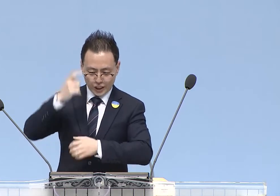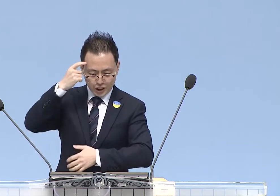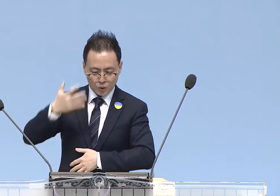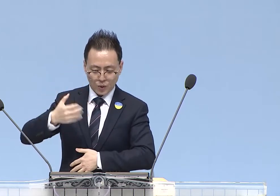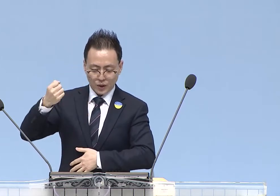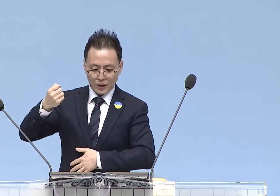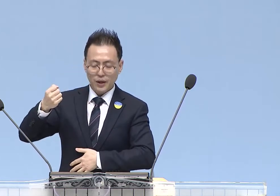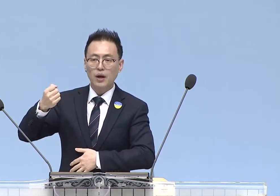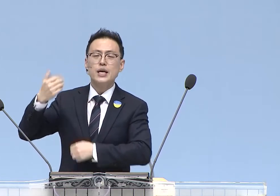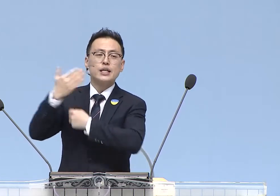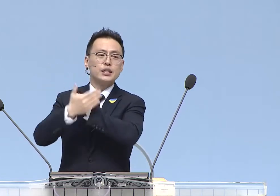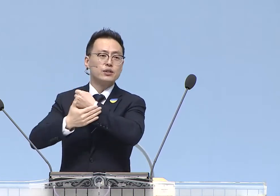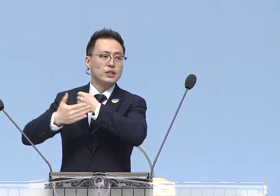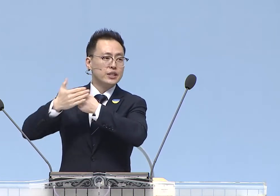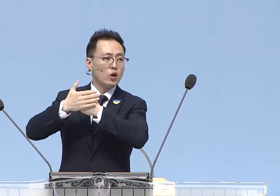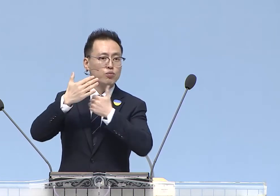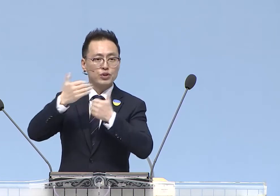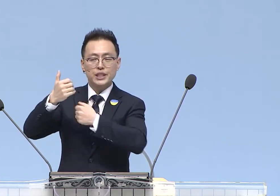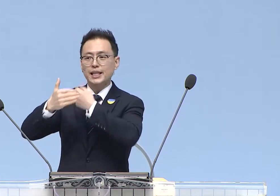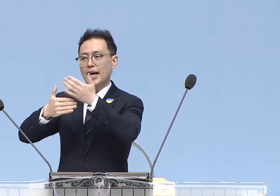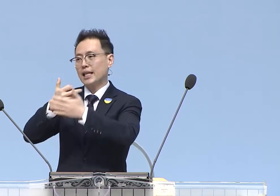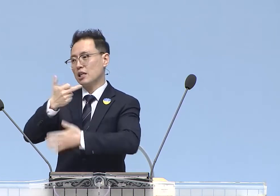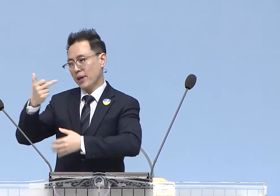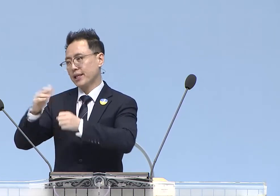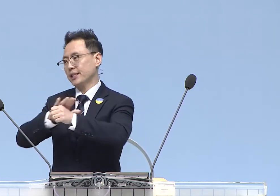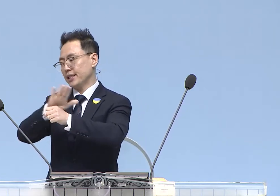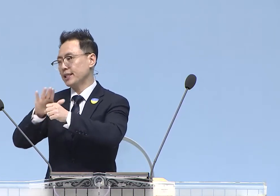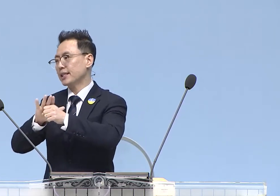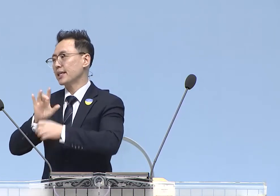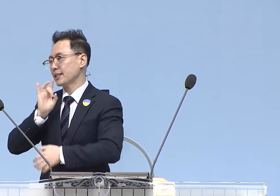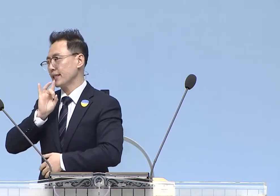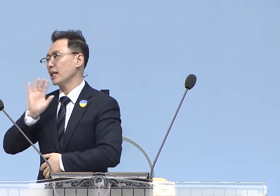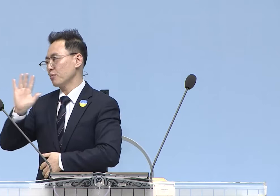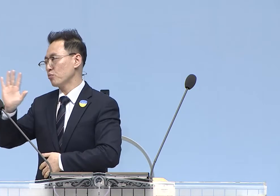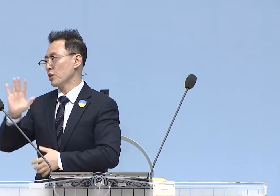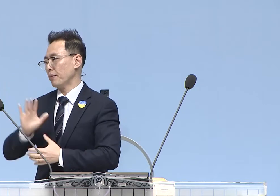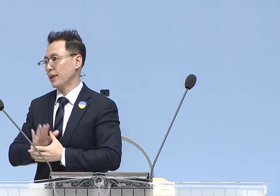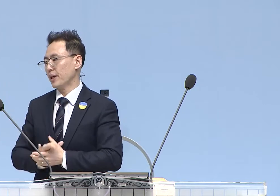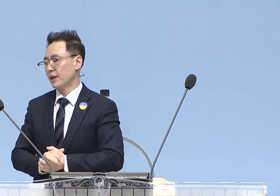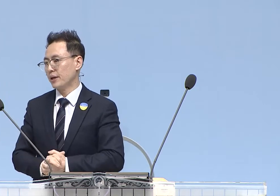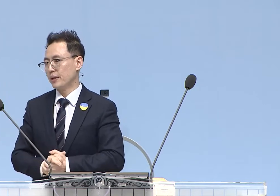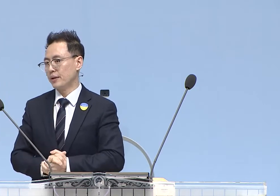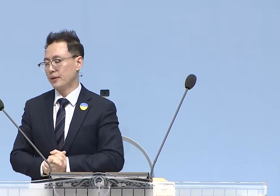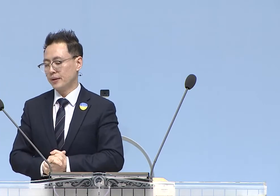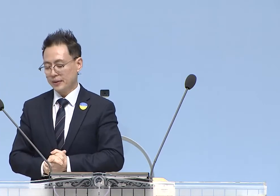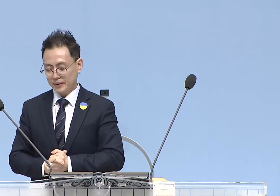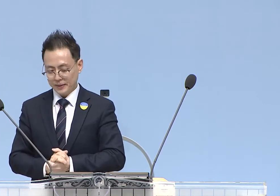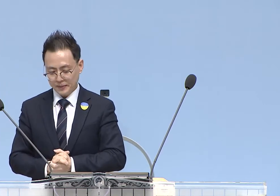여기시고 은혜로 부르신 하나님의 크신 사랑뿐입니다.